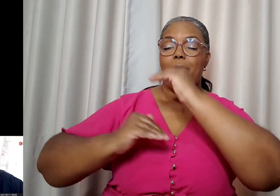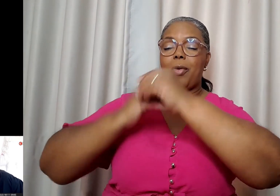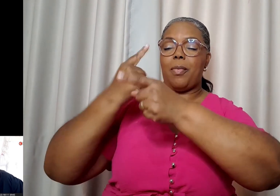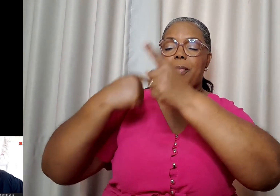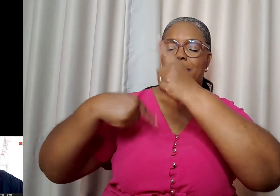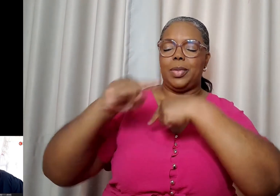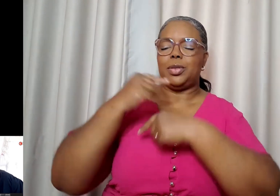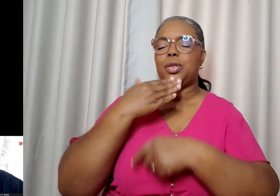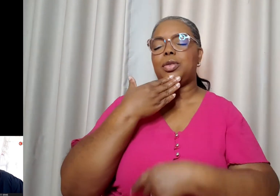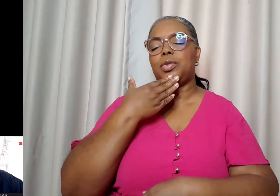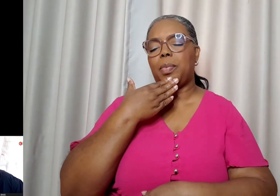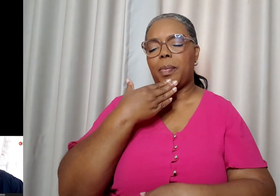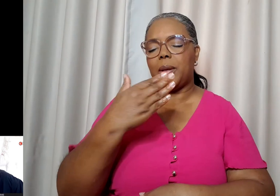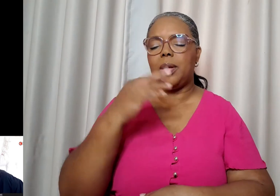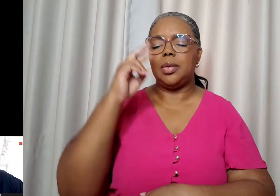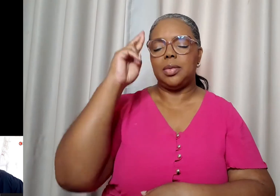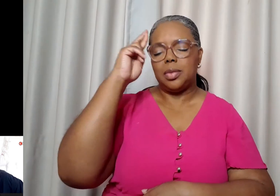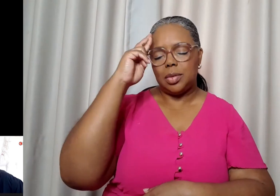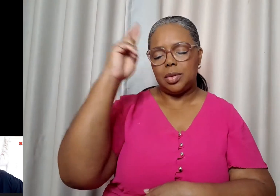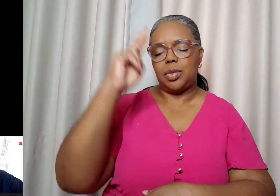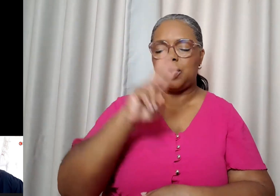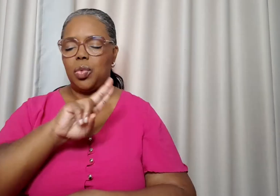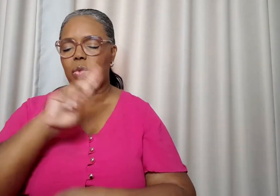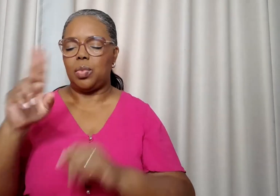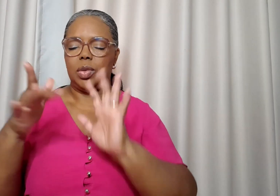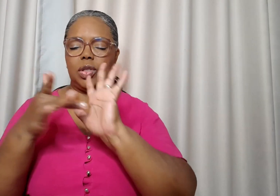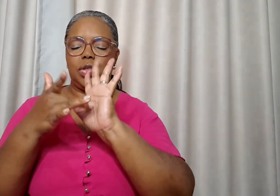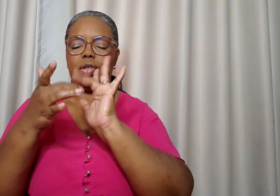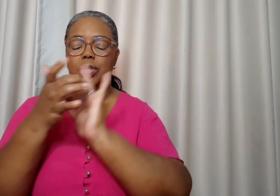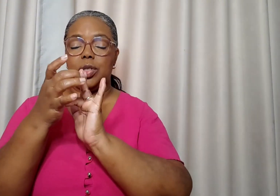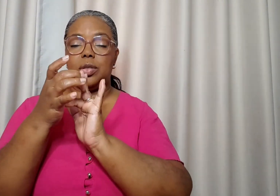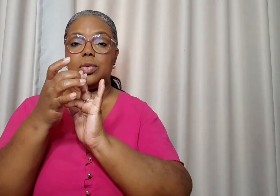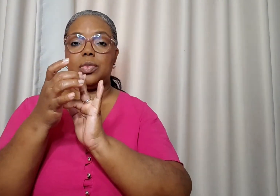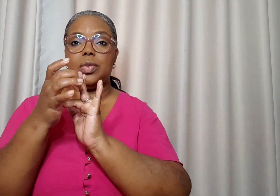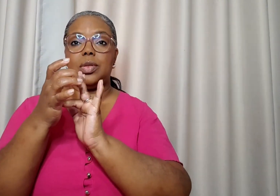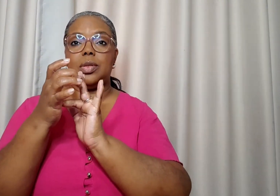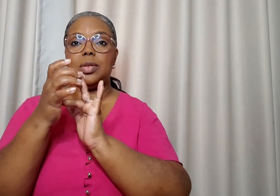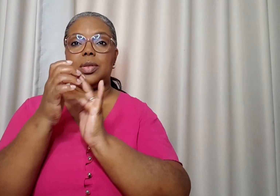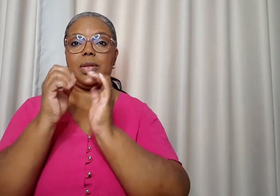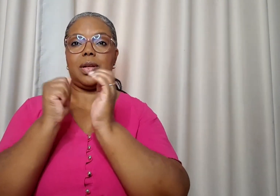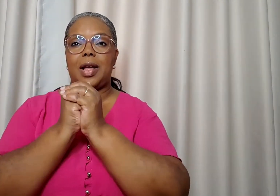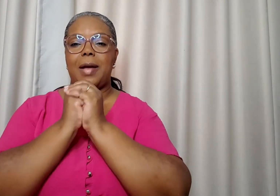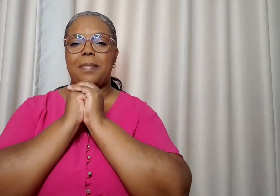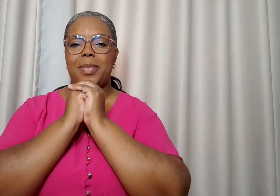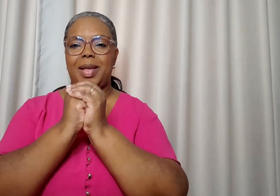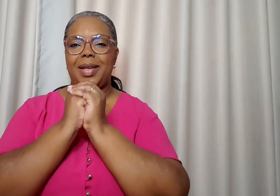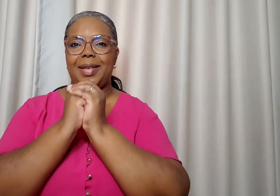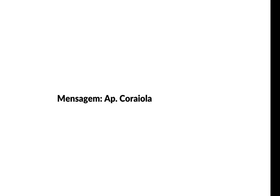peço, Senhor, em nome de Jesus. Amém?